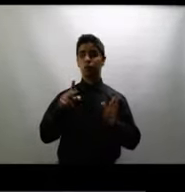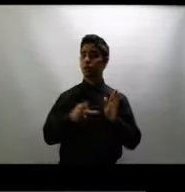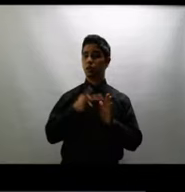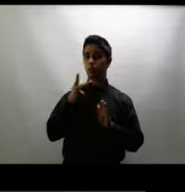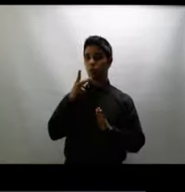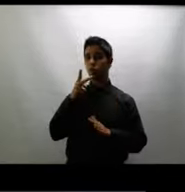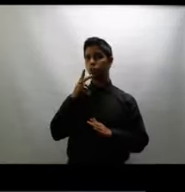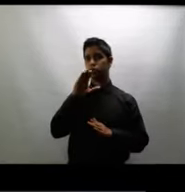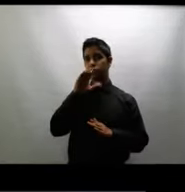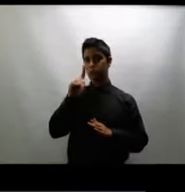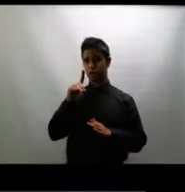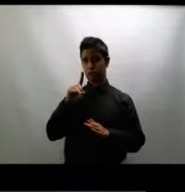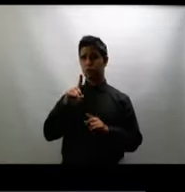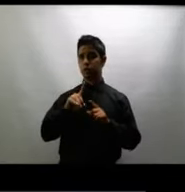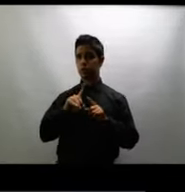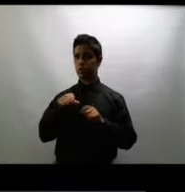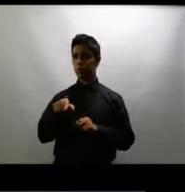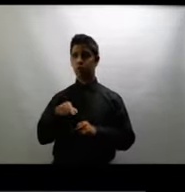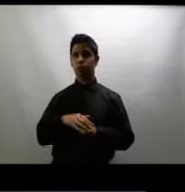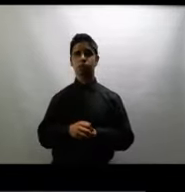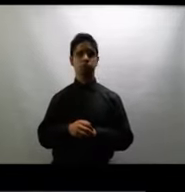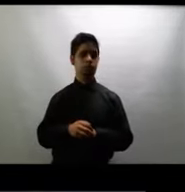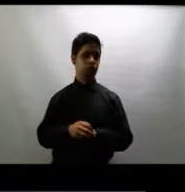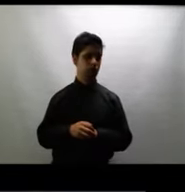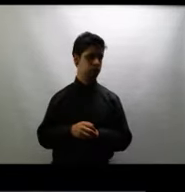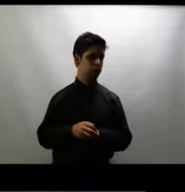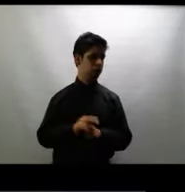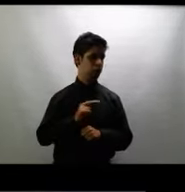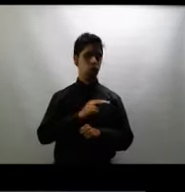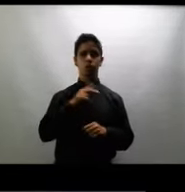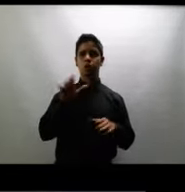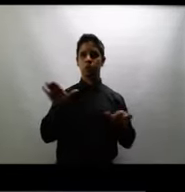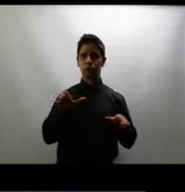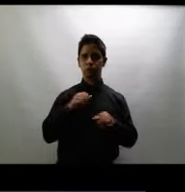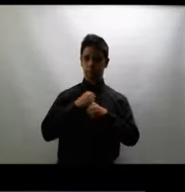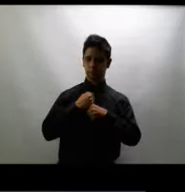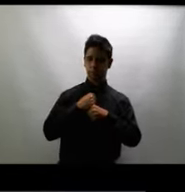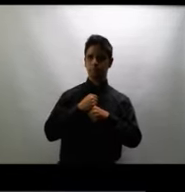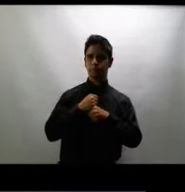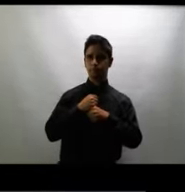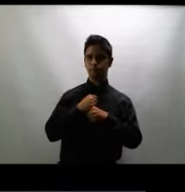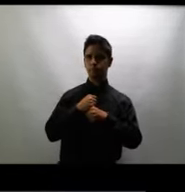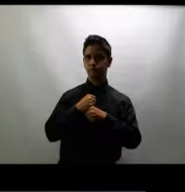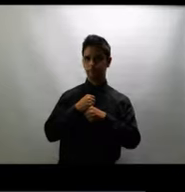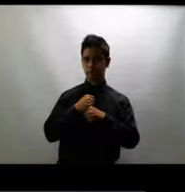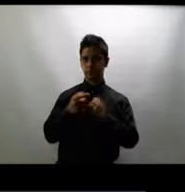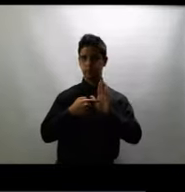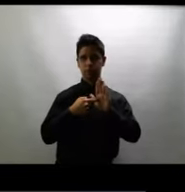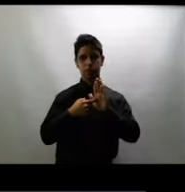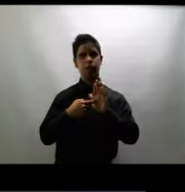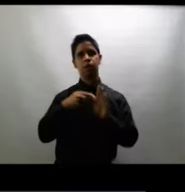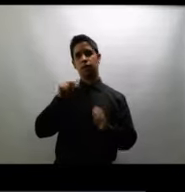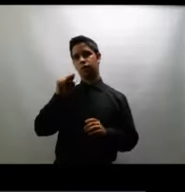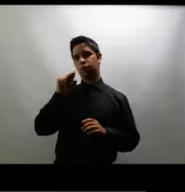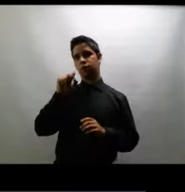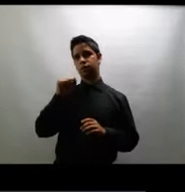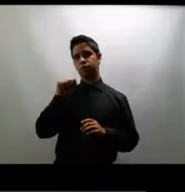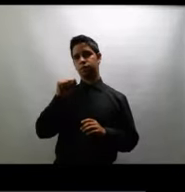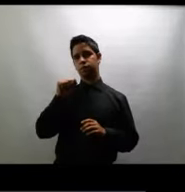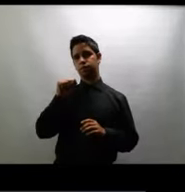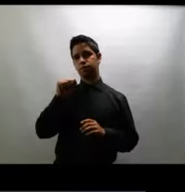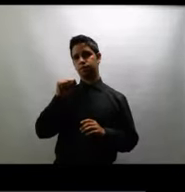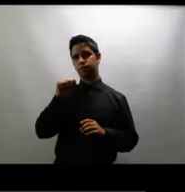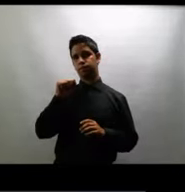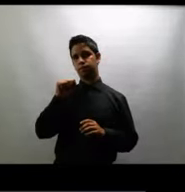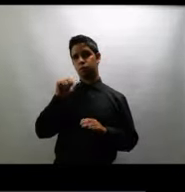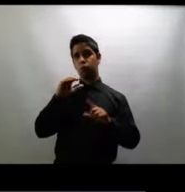nosotros hicimos una presentación en la Fundación Nacional. Sí. Y yo la usé. Eso fue, me